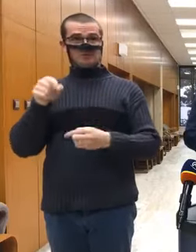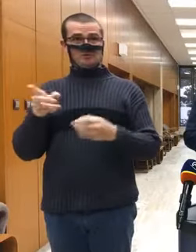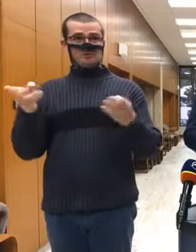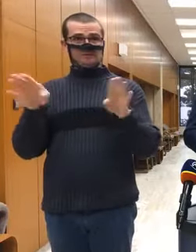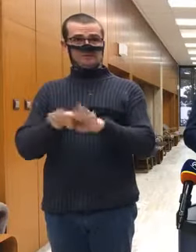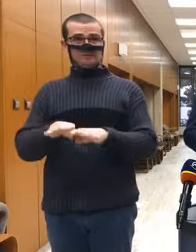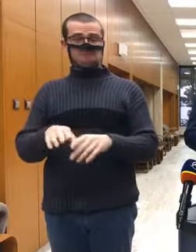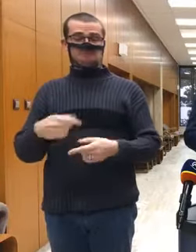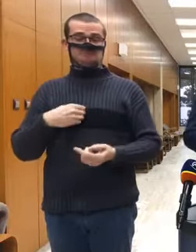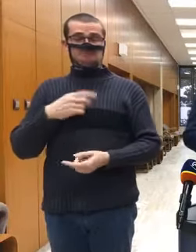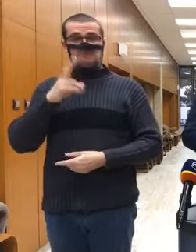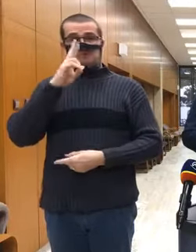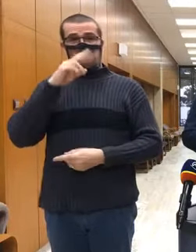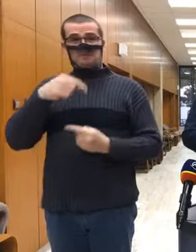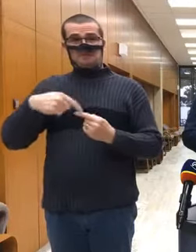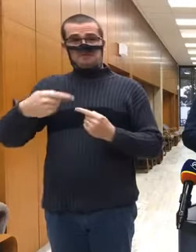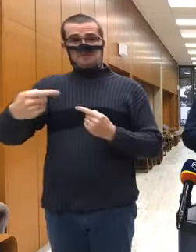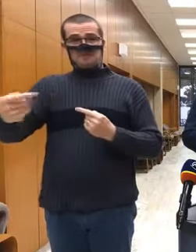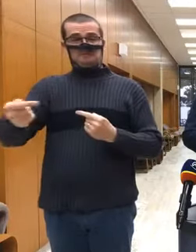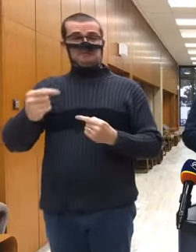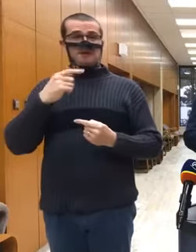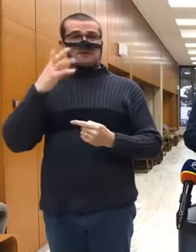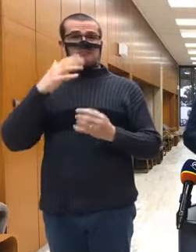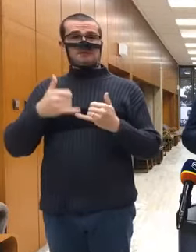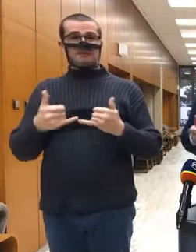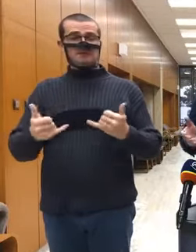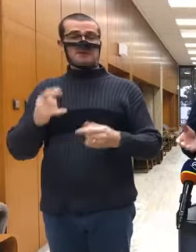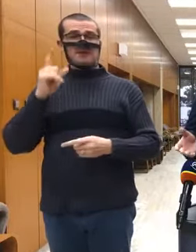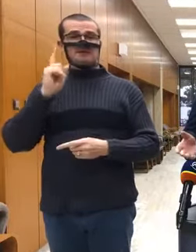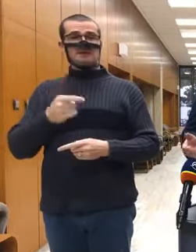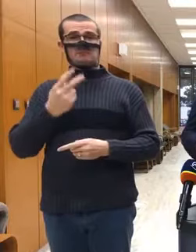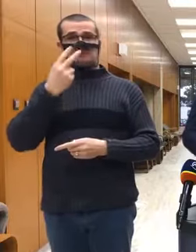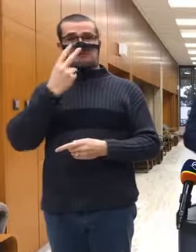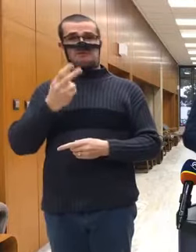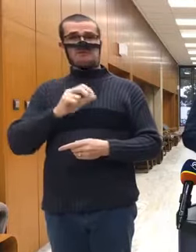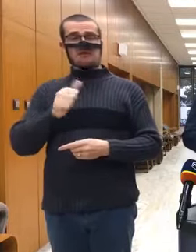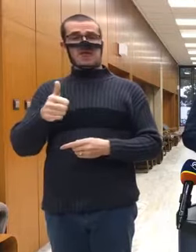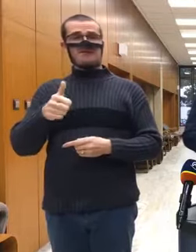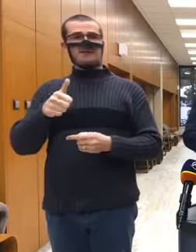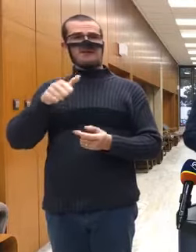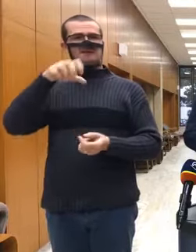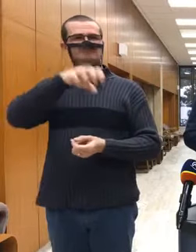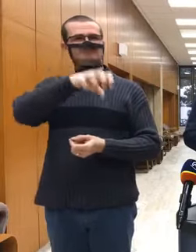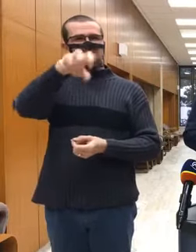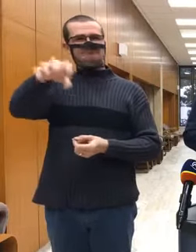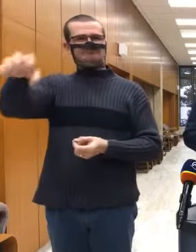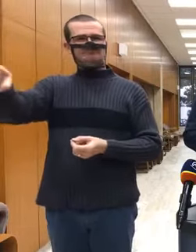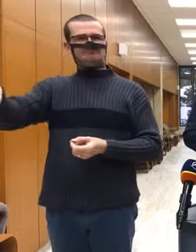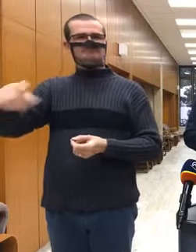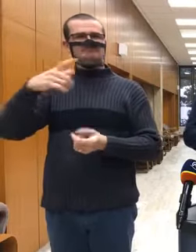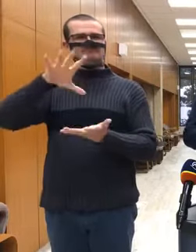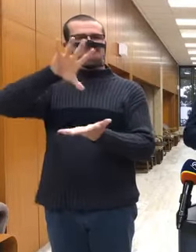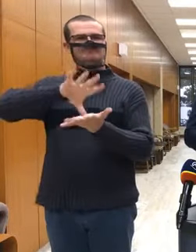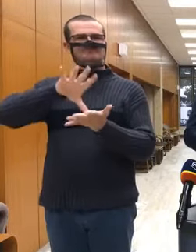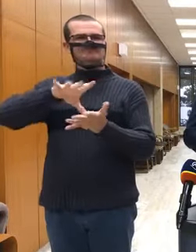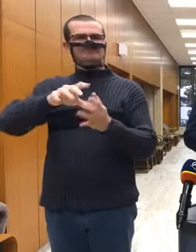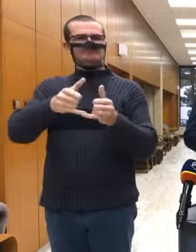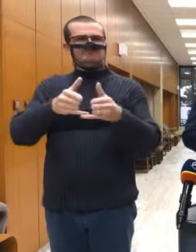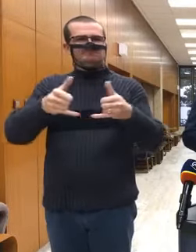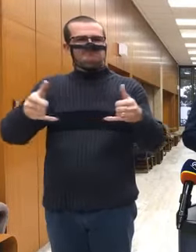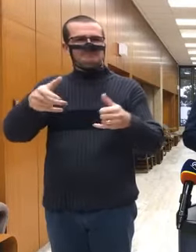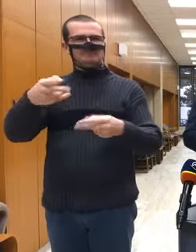Tak uvidíme, ako sa to vyvinie. Treba sledovať najmä tie ohniská, kde teda tá